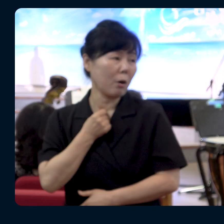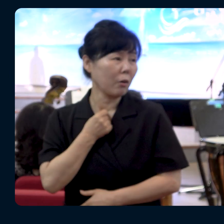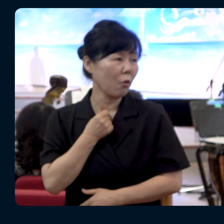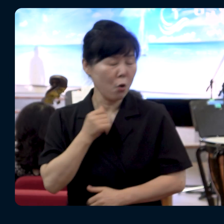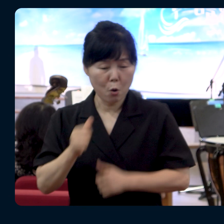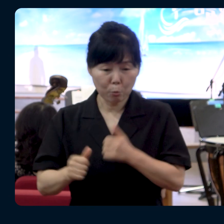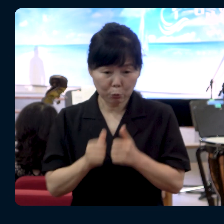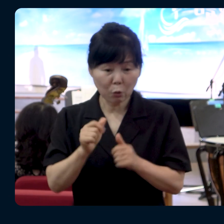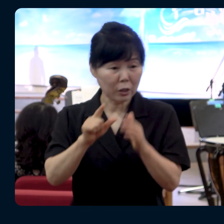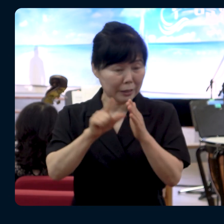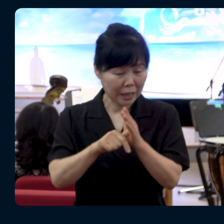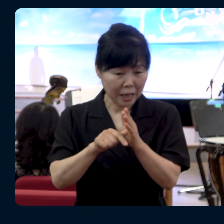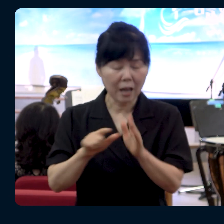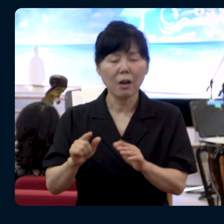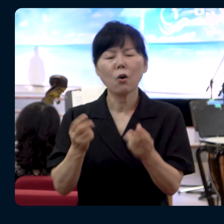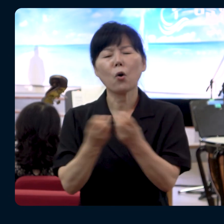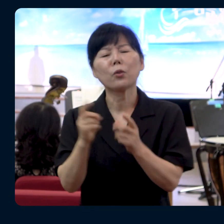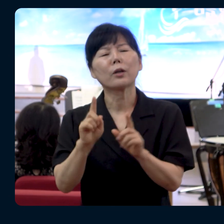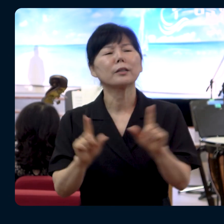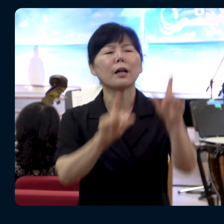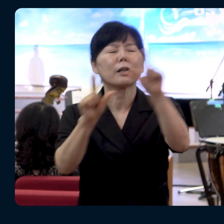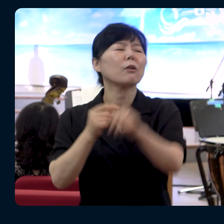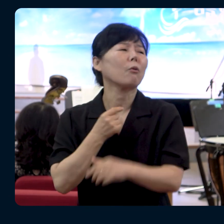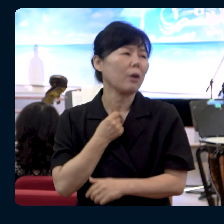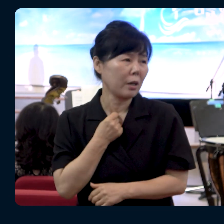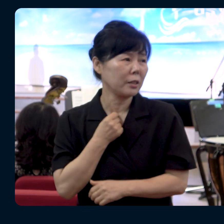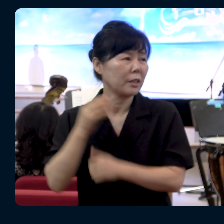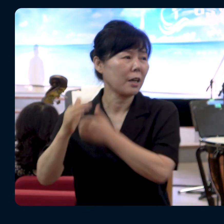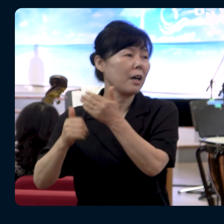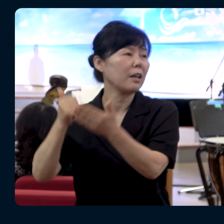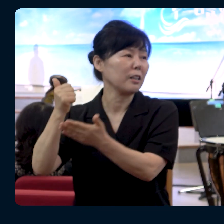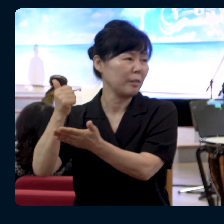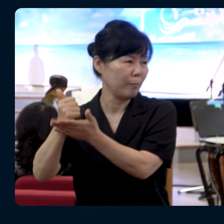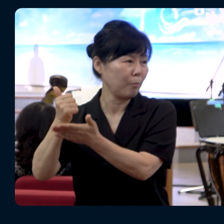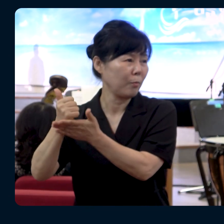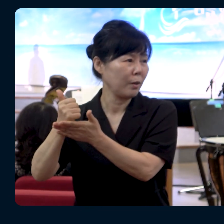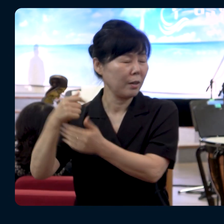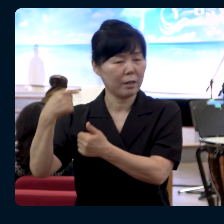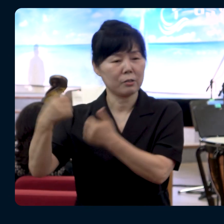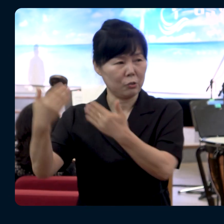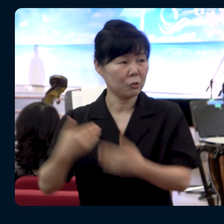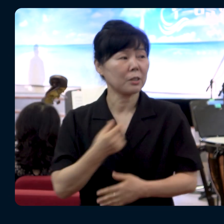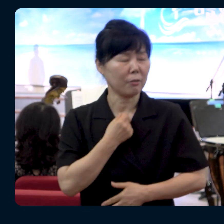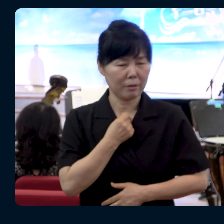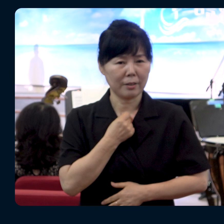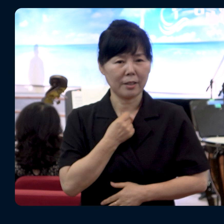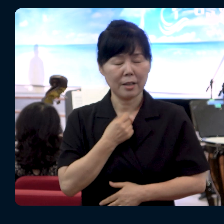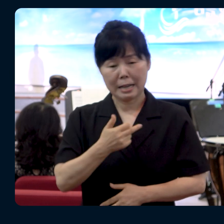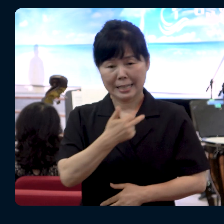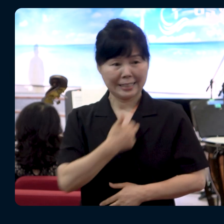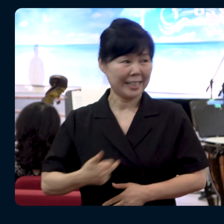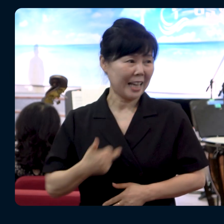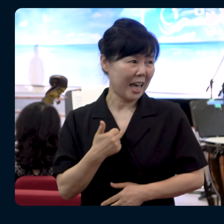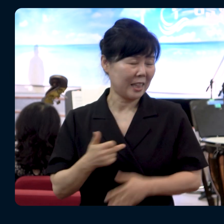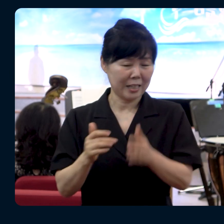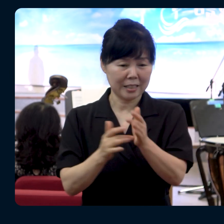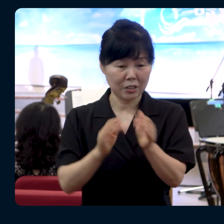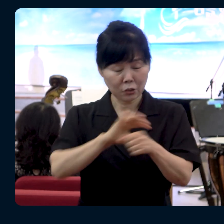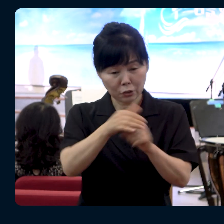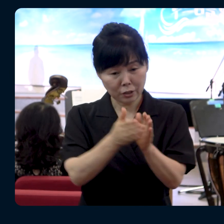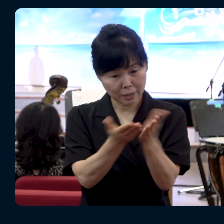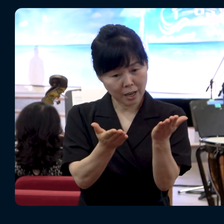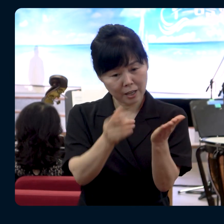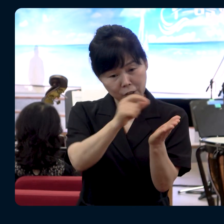시간이 되길 바랍니다. 성경에 보면 예수님 제자들 중에도 분노하고 성격이 좀 괴팍하거나 이런 분들이 참